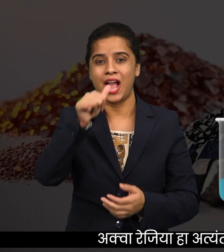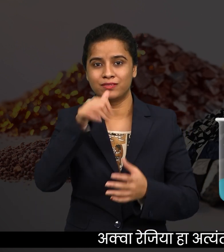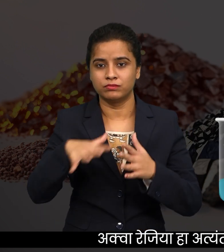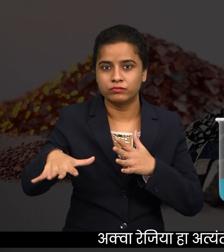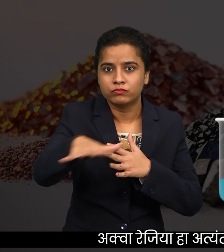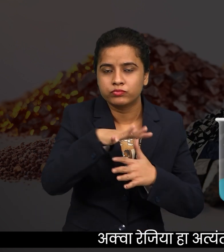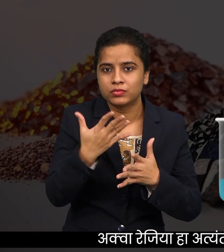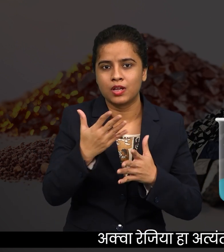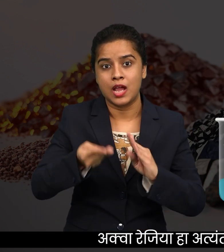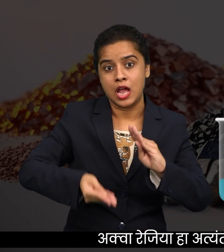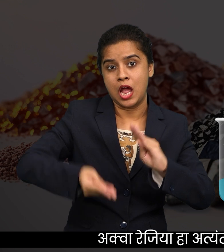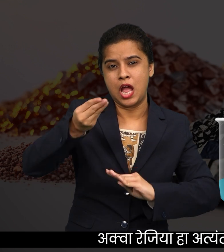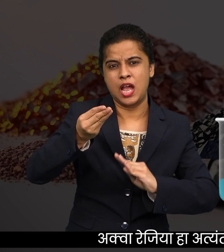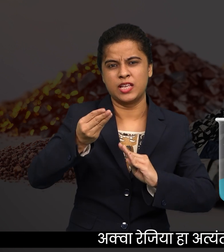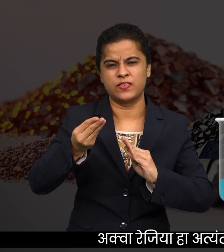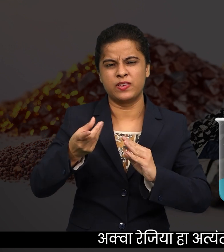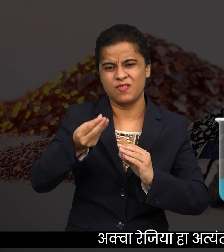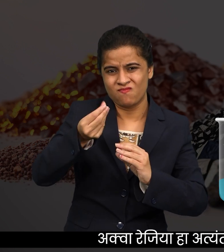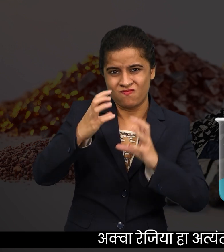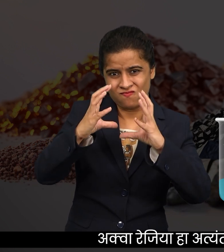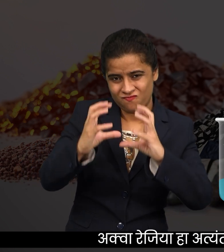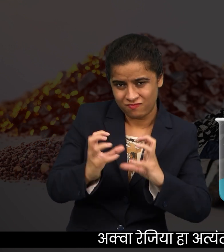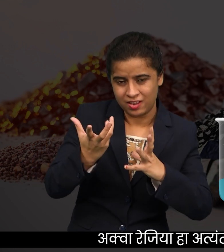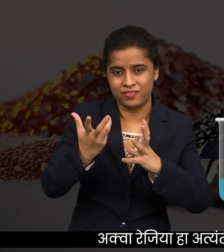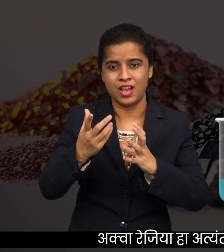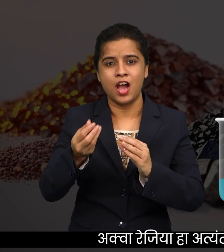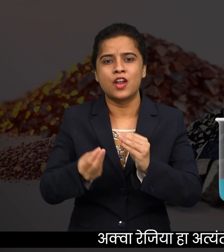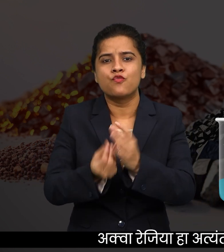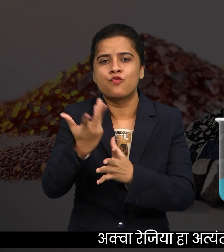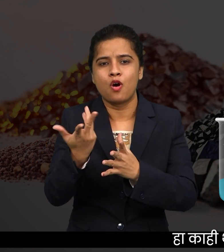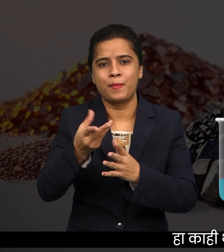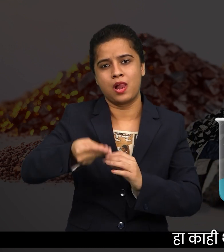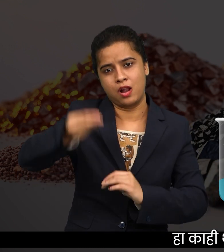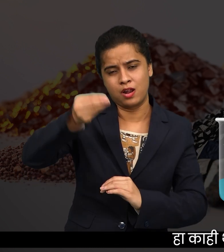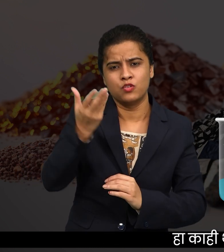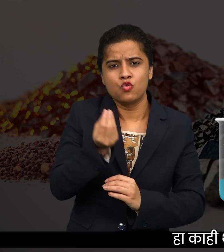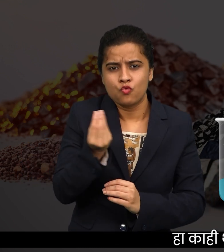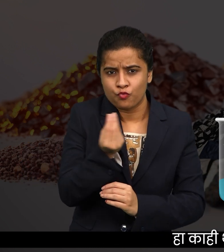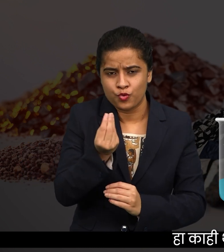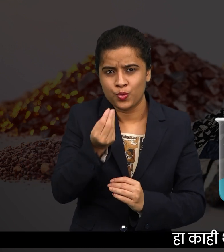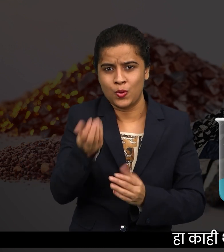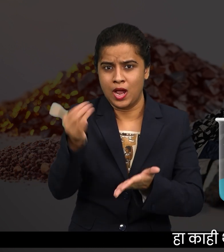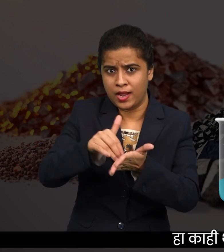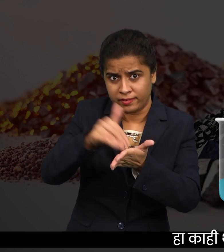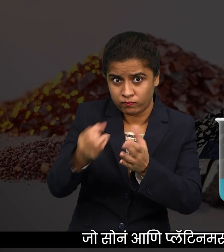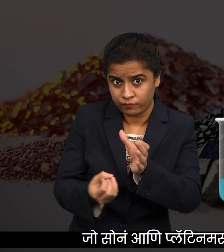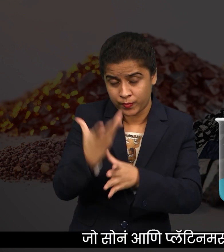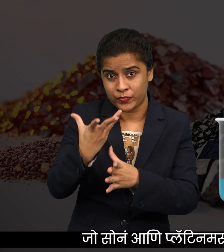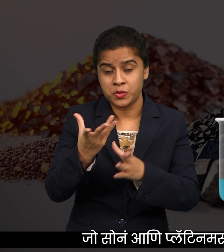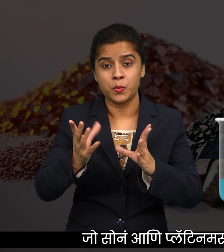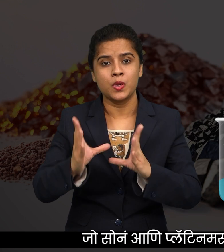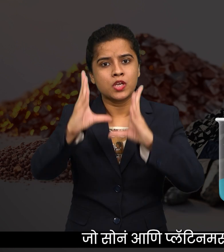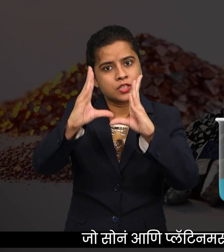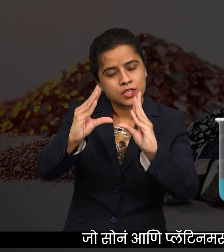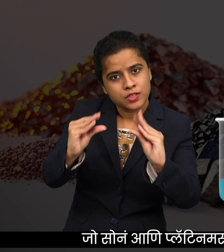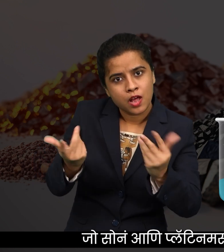ॲक्वारेझिया हा अत्यंत संक्षारक आणि धुरळ्यासारखा द्रव आहे. हा काही थोड्या संयुगांपैकी एक आहे जो सोनं